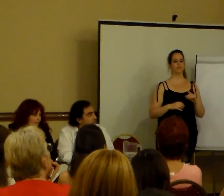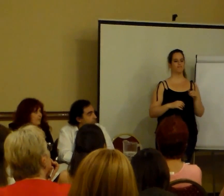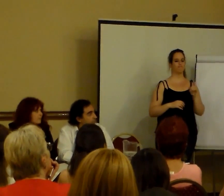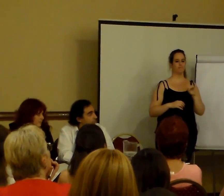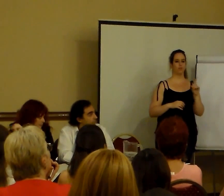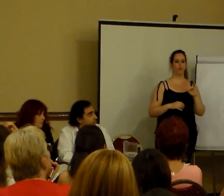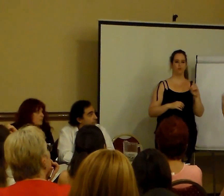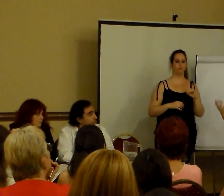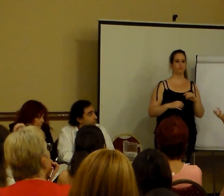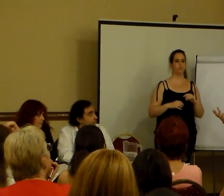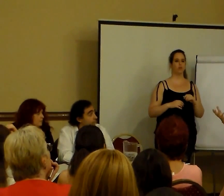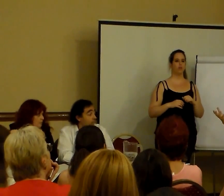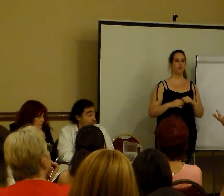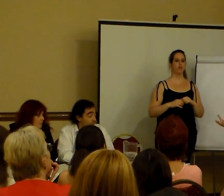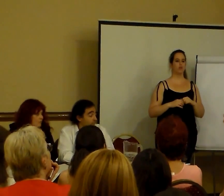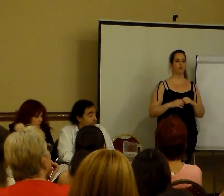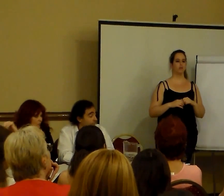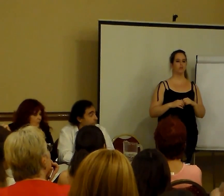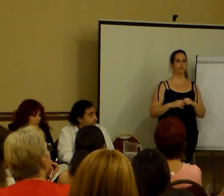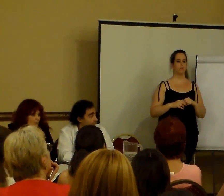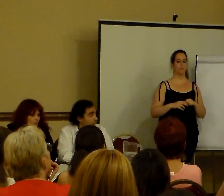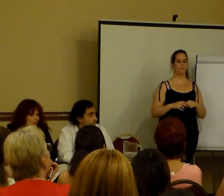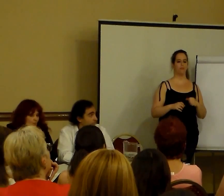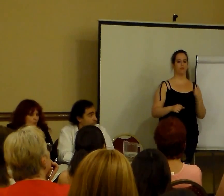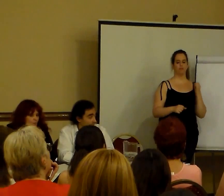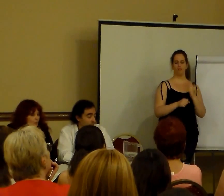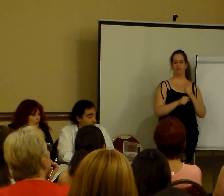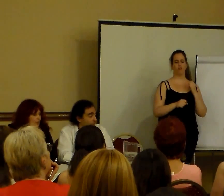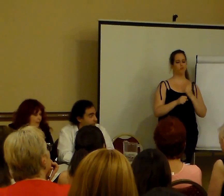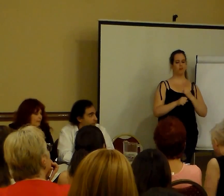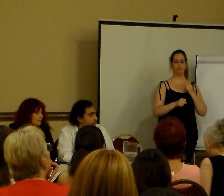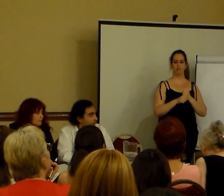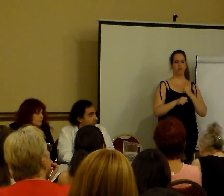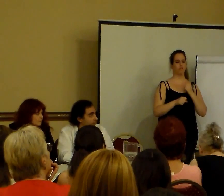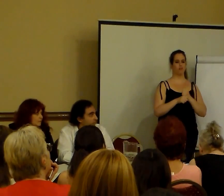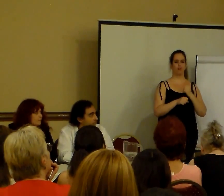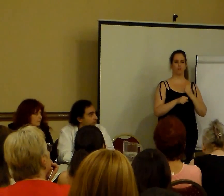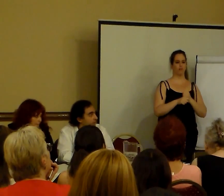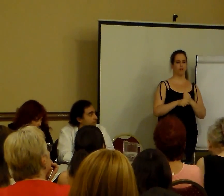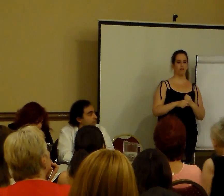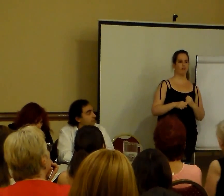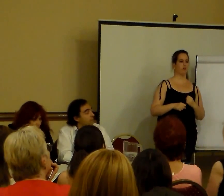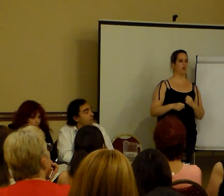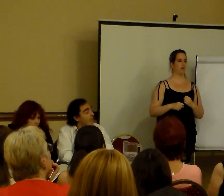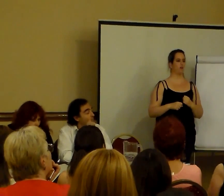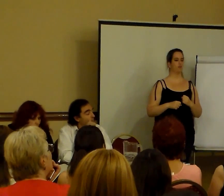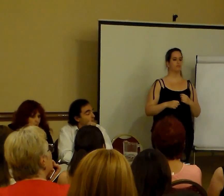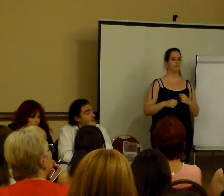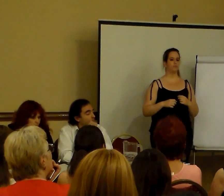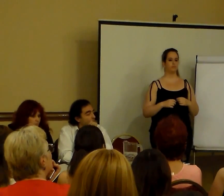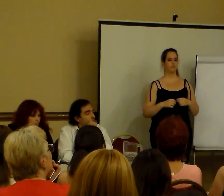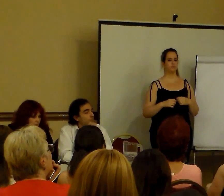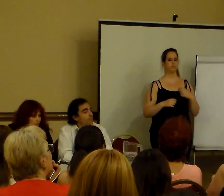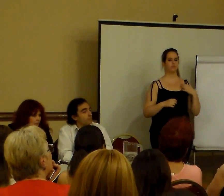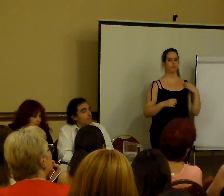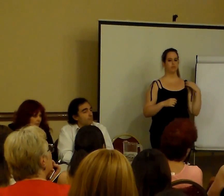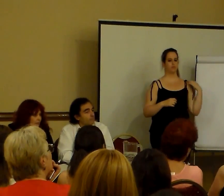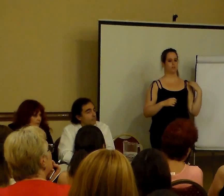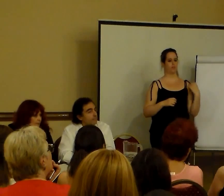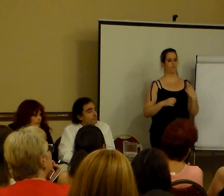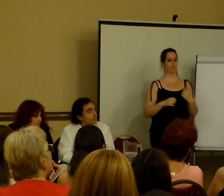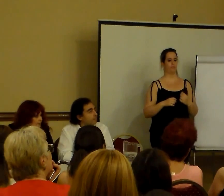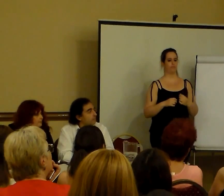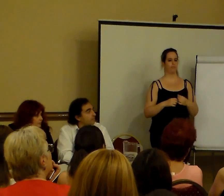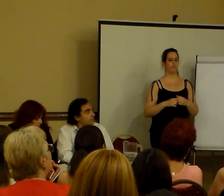la mayoría piensa que es por exceso de trabajo, por sobrecarga laboral, como los obreros de construcción o gente que hace mucho trabajo